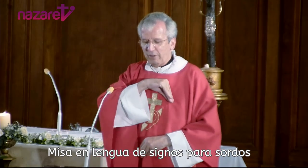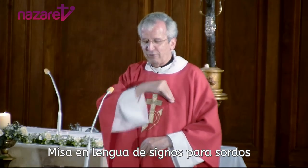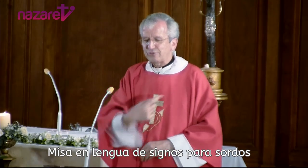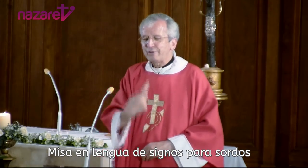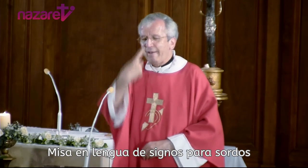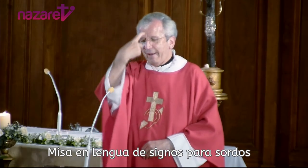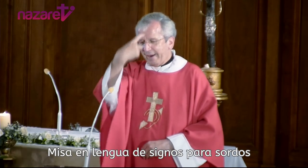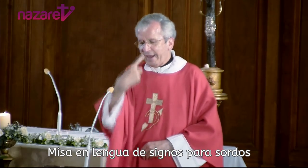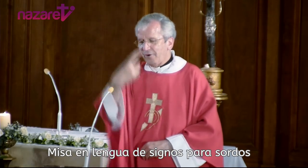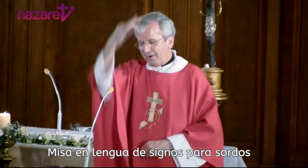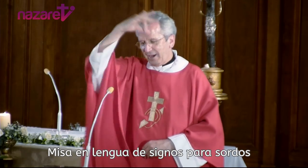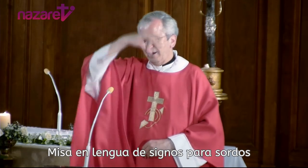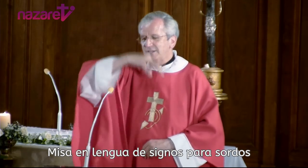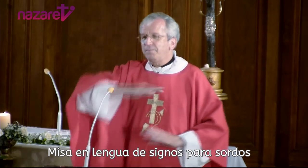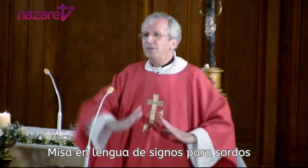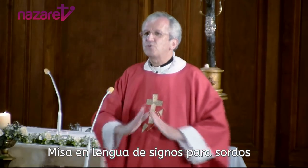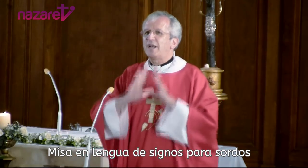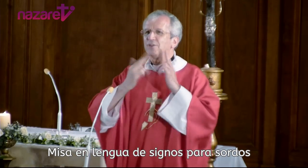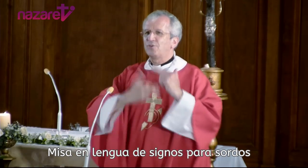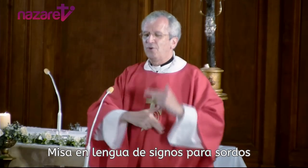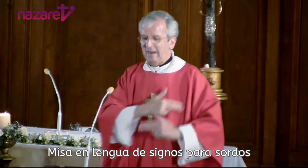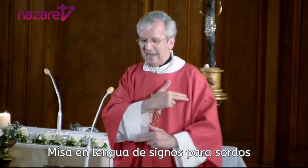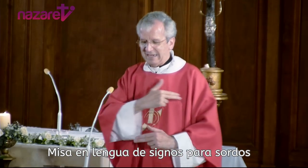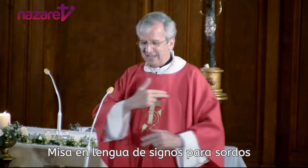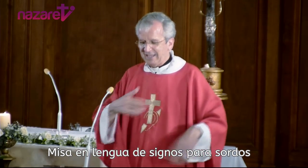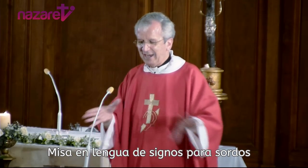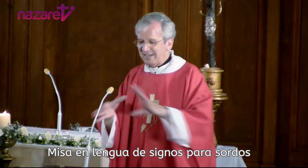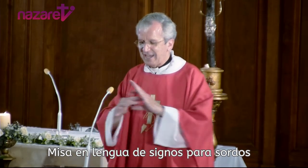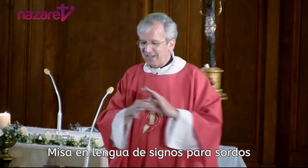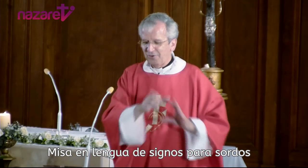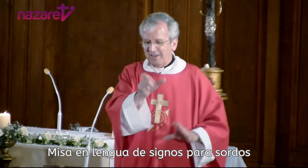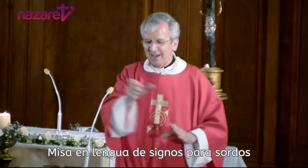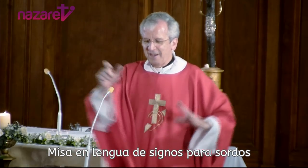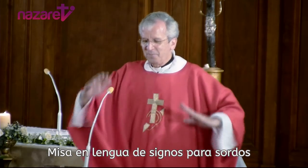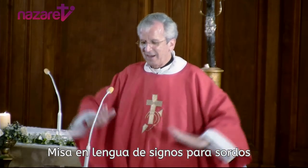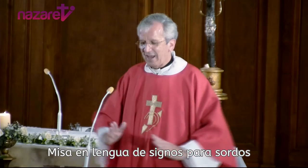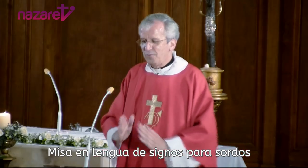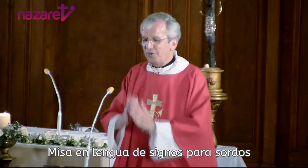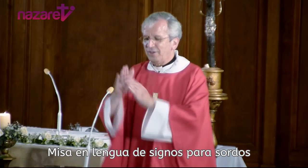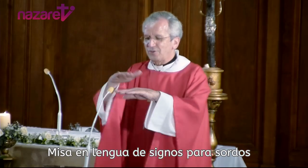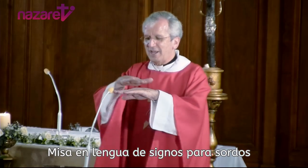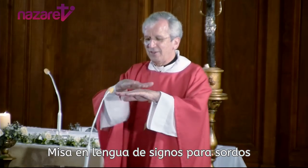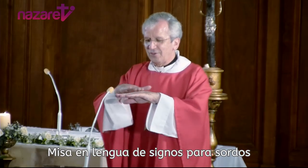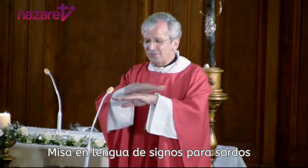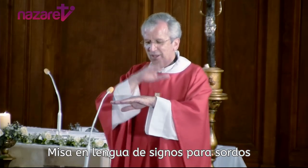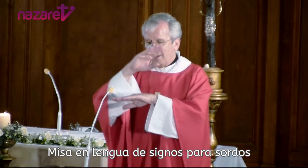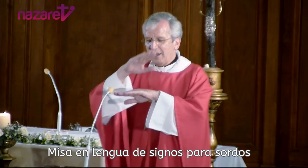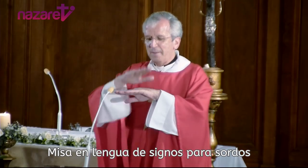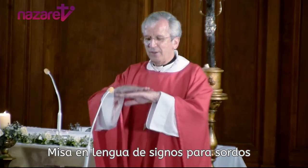muertos. Creo en el Espíritu Santo, la Santa Iglesia Católica, la comunión de los santos, el perdón de